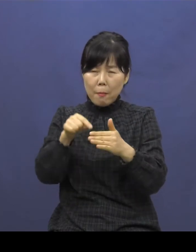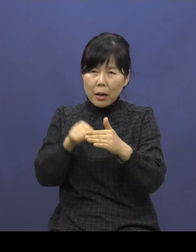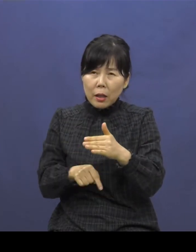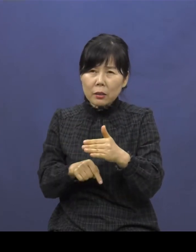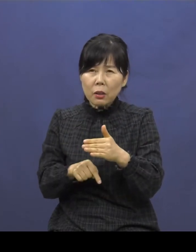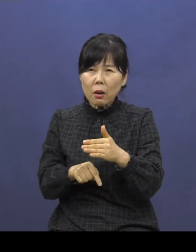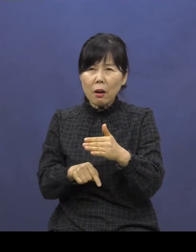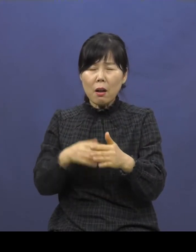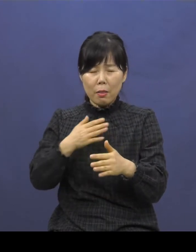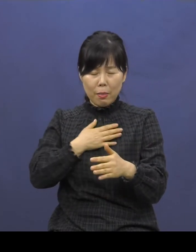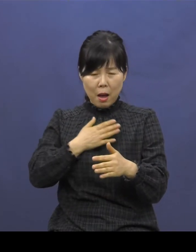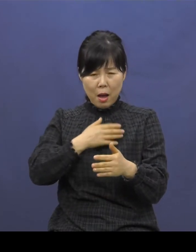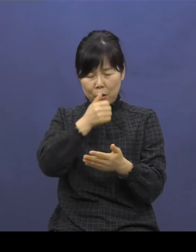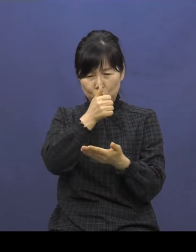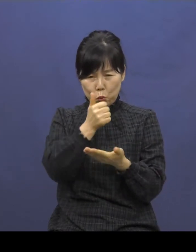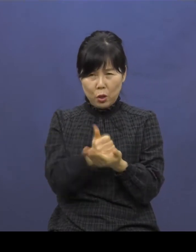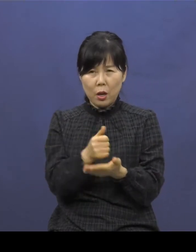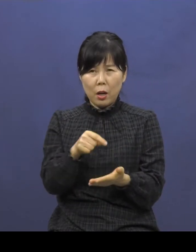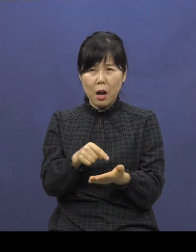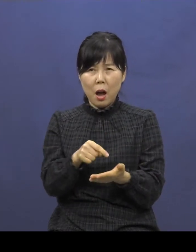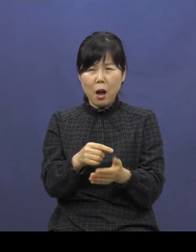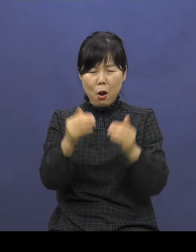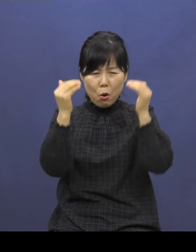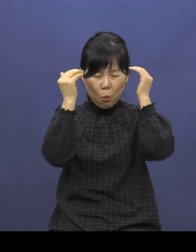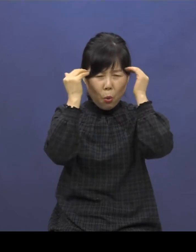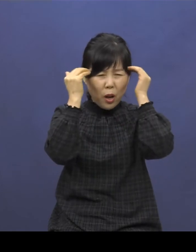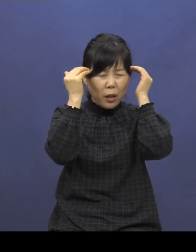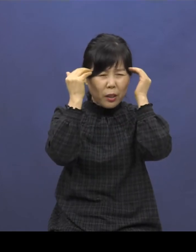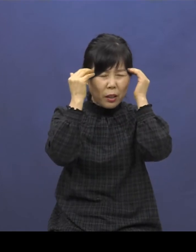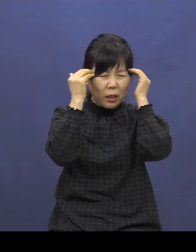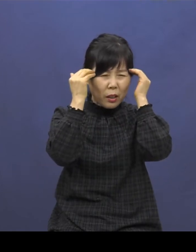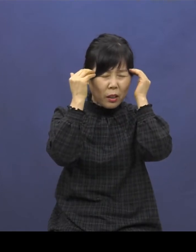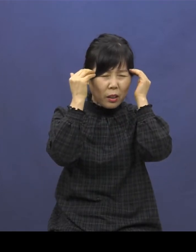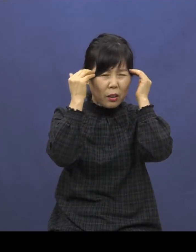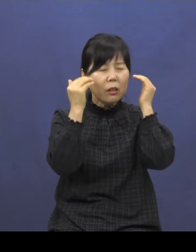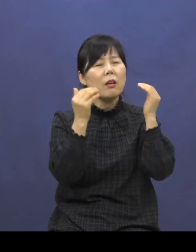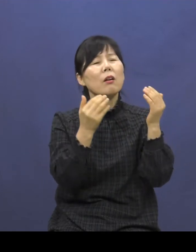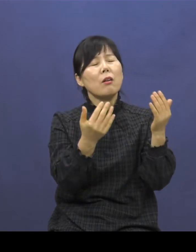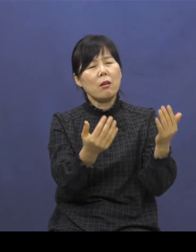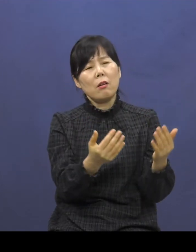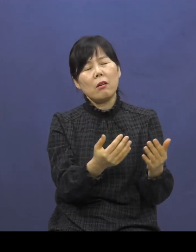내면에서 우리의 죄가 그 고난을 불러들이는 경우,